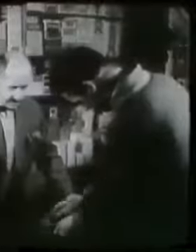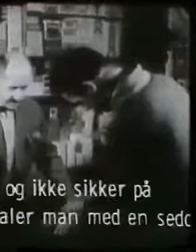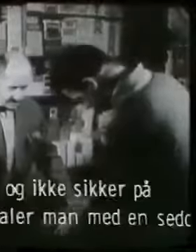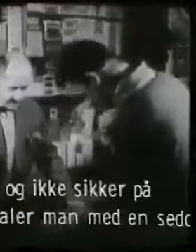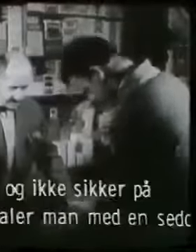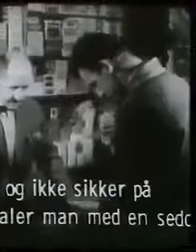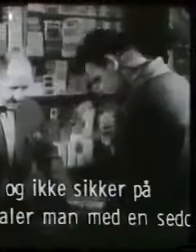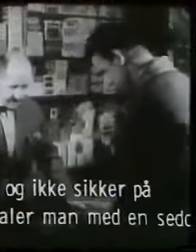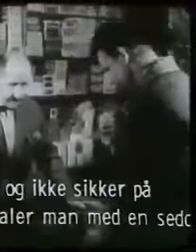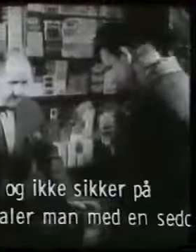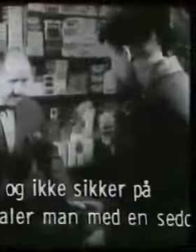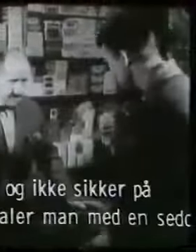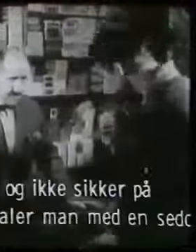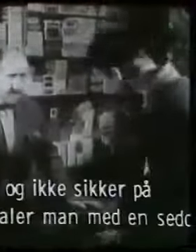og ikke bombesikker på prisen.